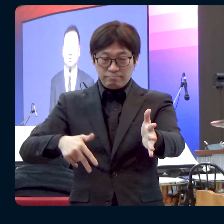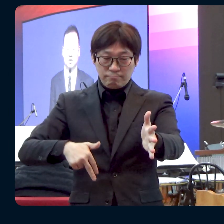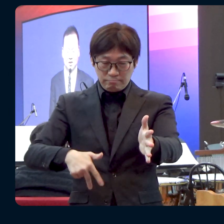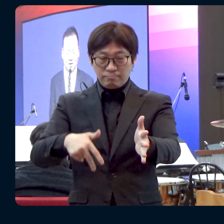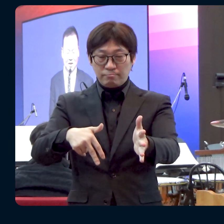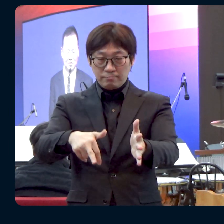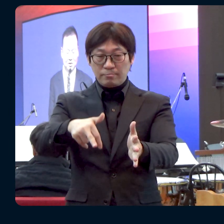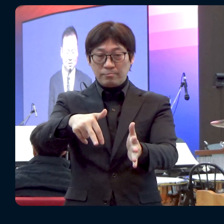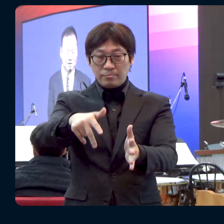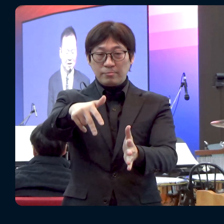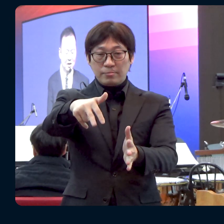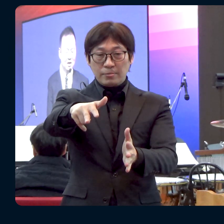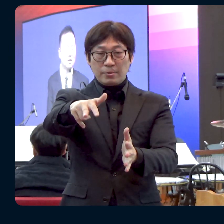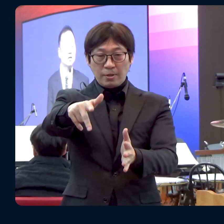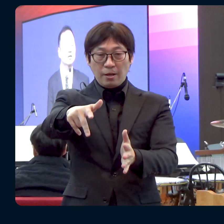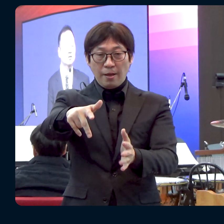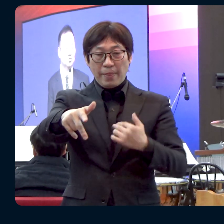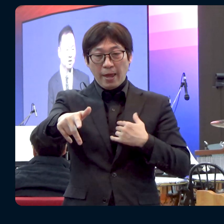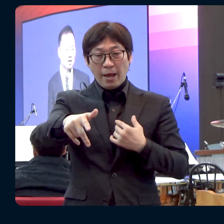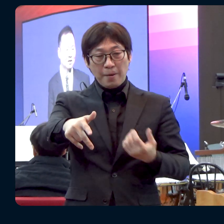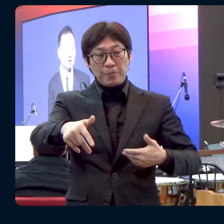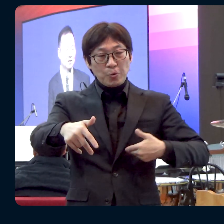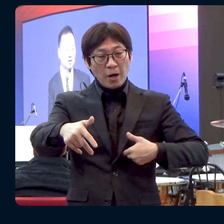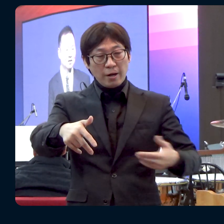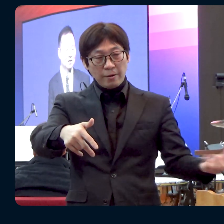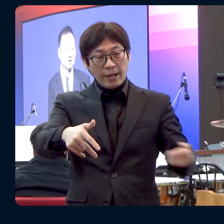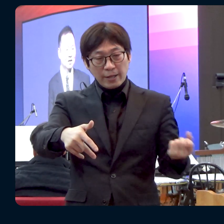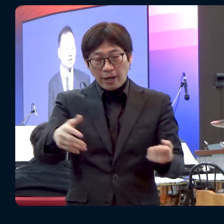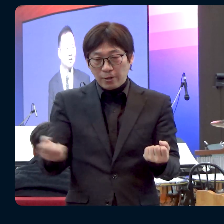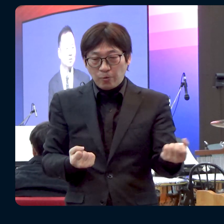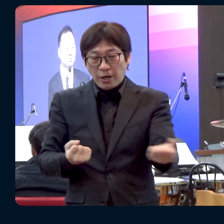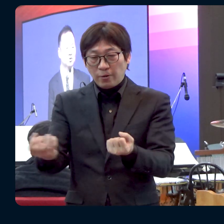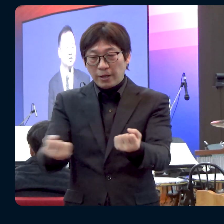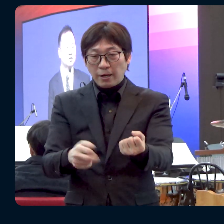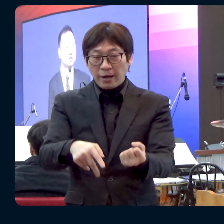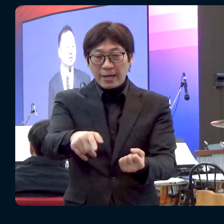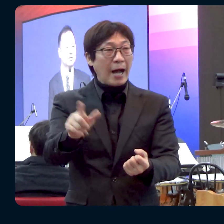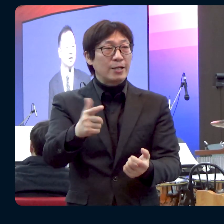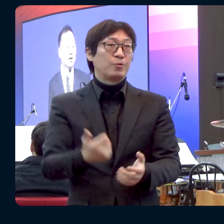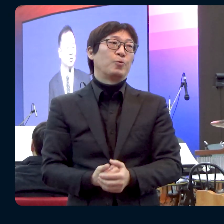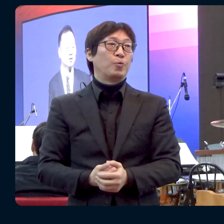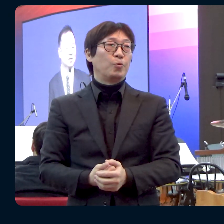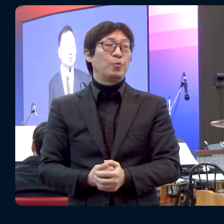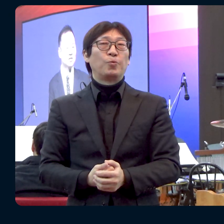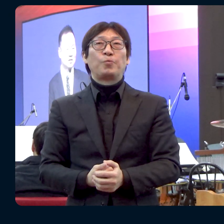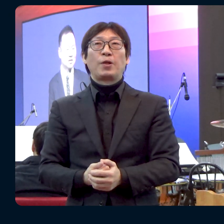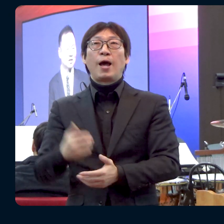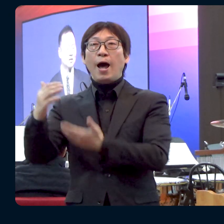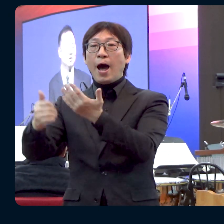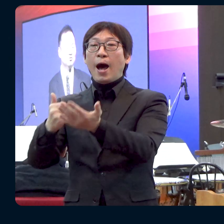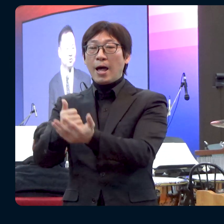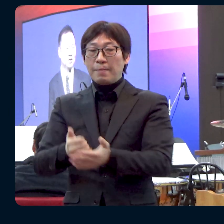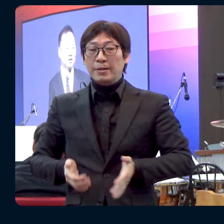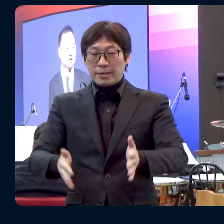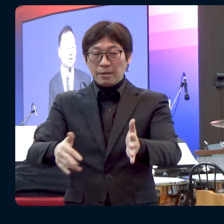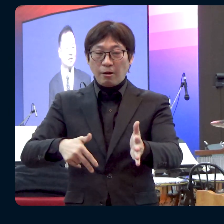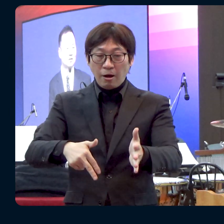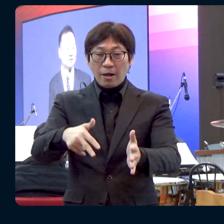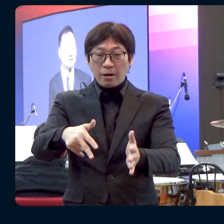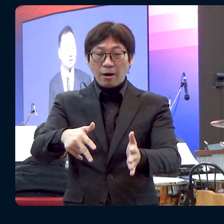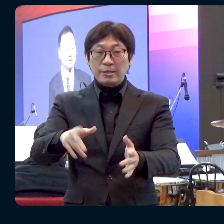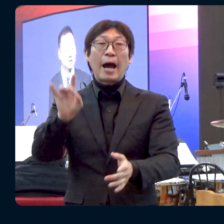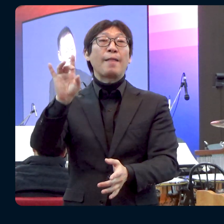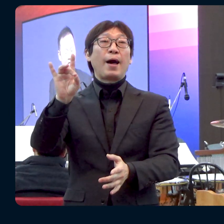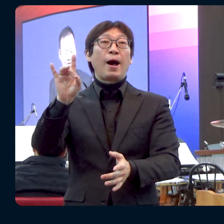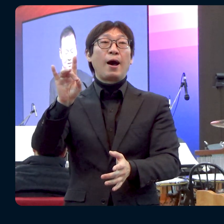무엇인가를 얻어냄으로써 비로소 승리하게 되는 것이 아니라 우리가 하나님이 부르신 그 길을 가고 있다는 것 자체가